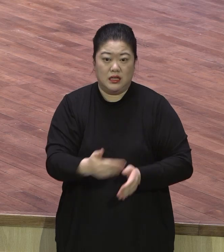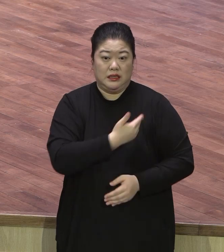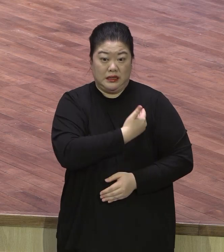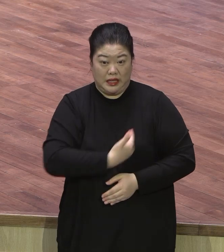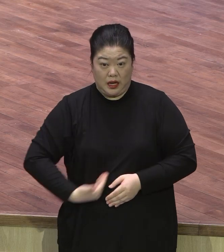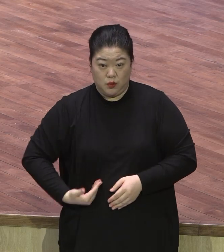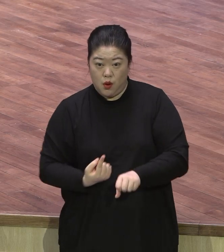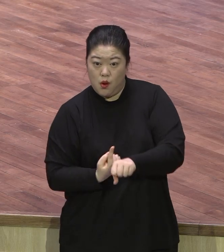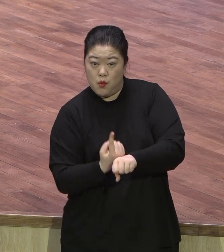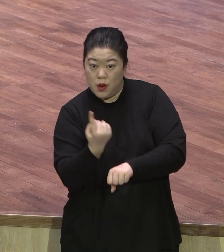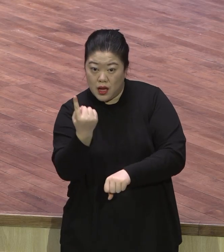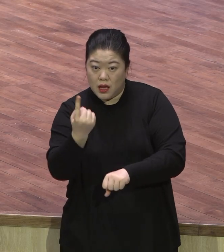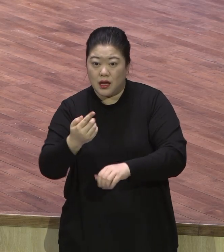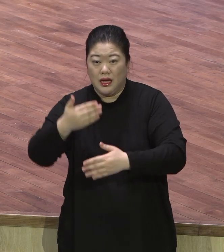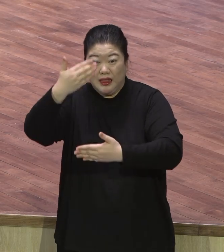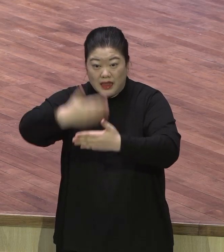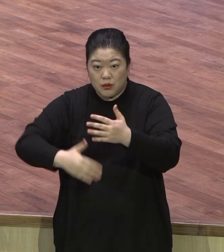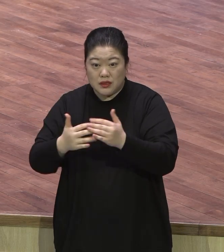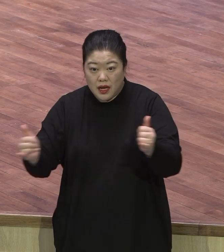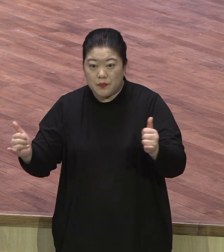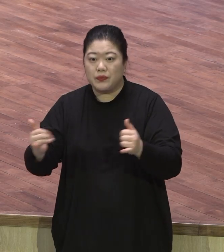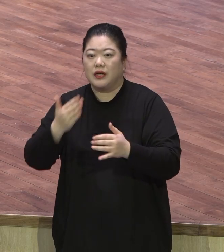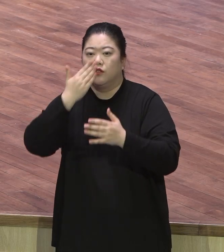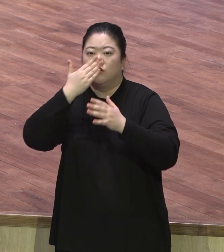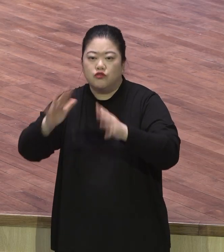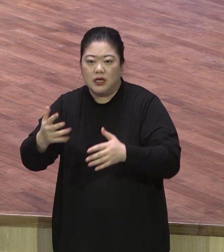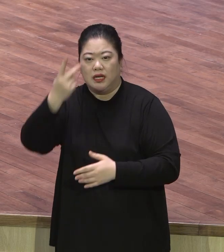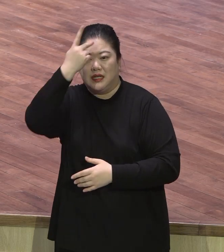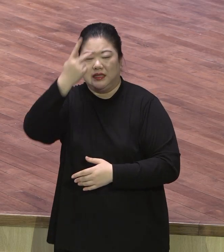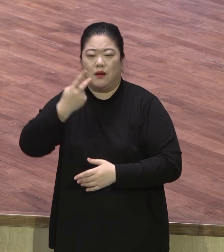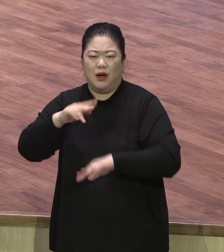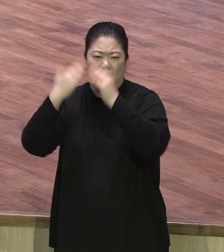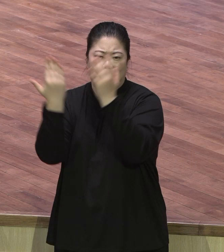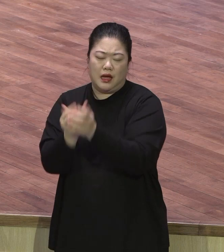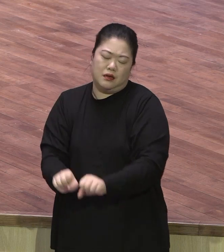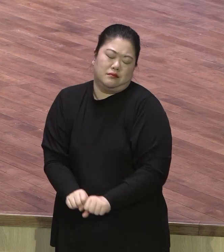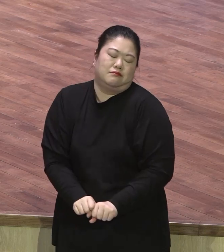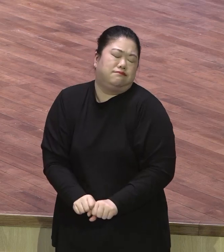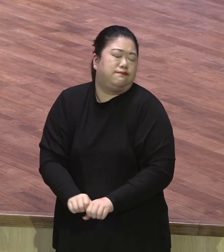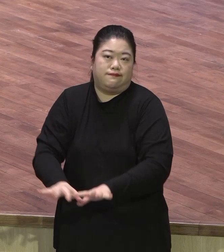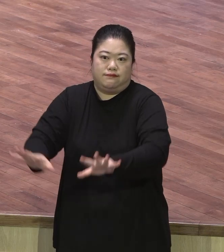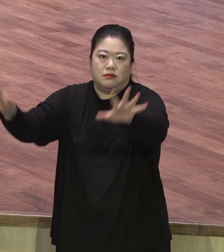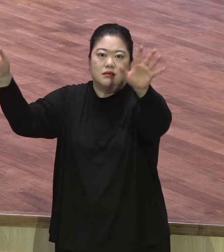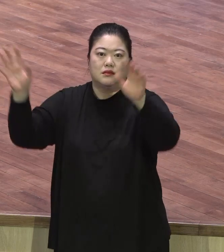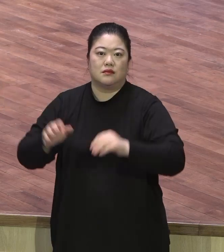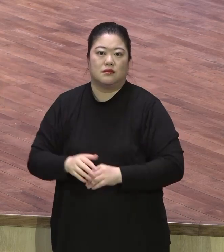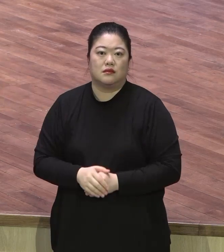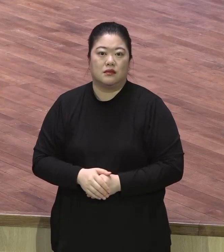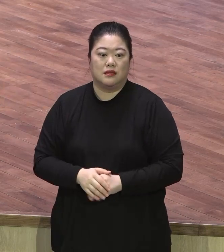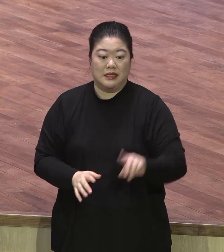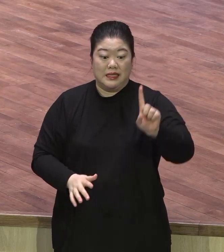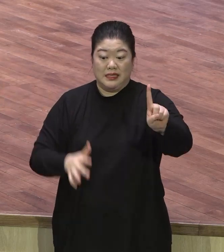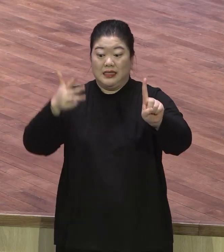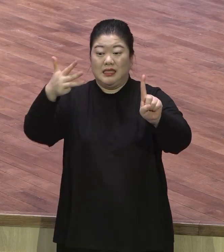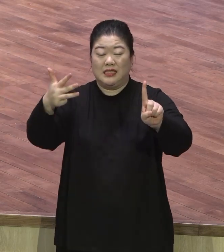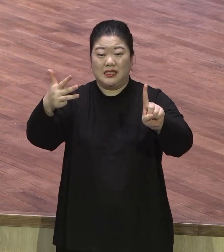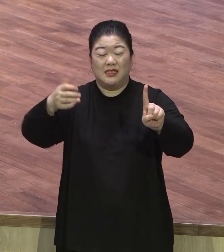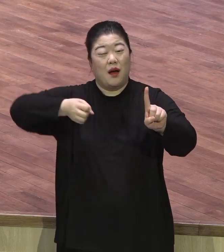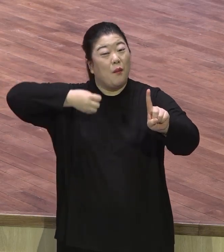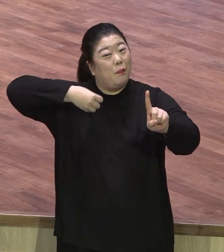사마리아 모든 땅으로 다 흩어지라 흩어져 버렸어요 1장 8절 놓치니까 8장